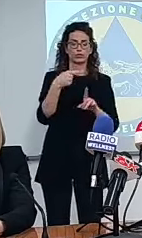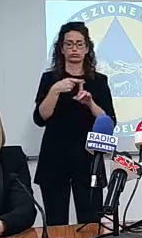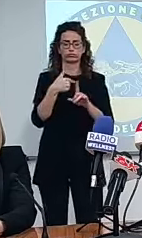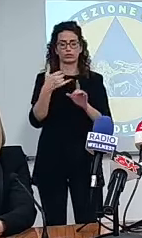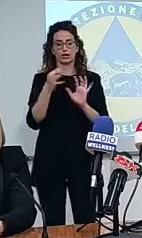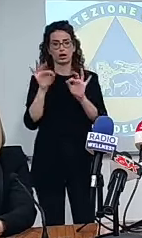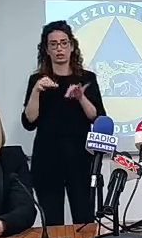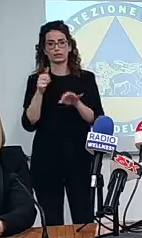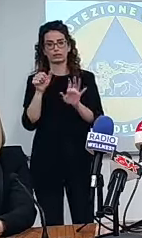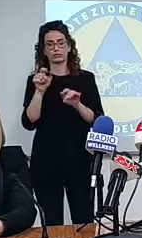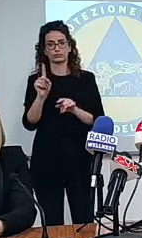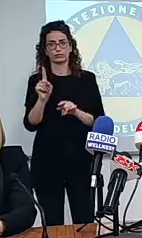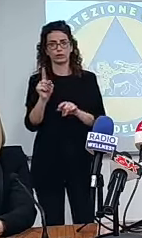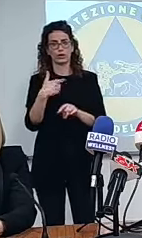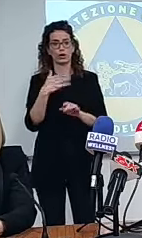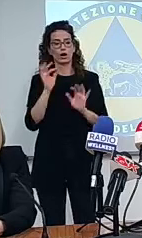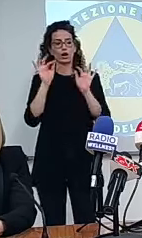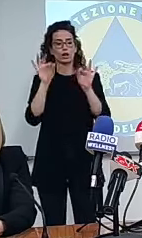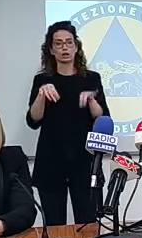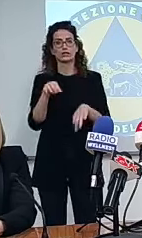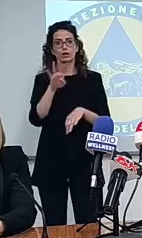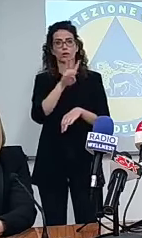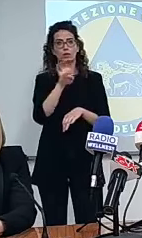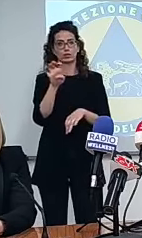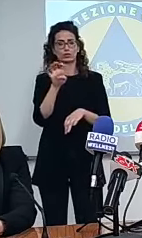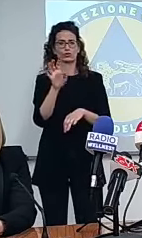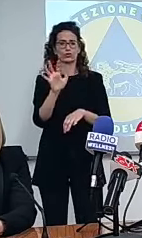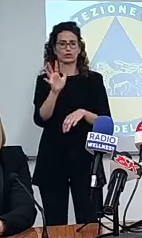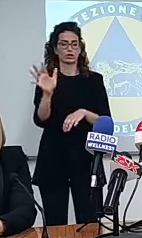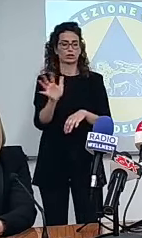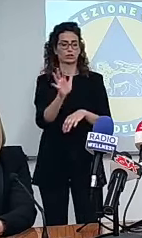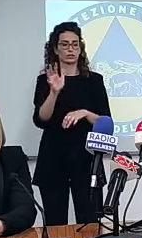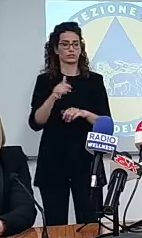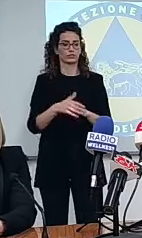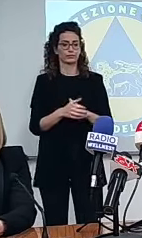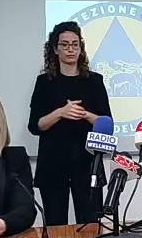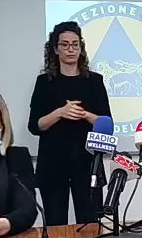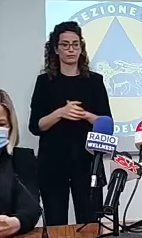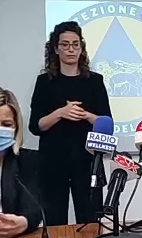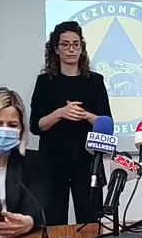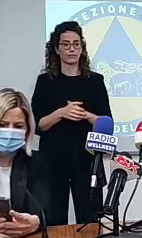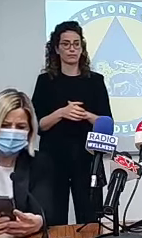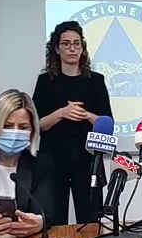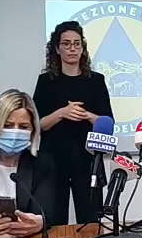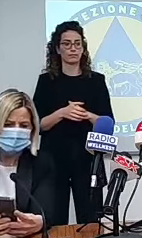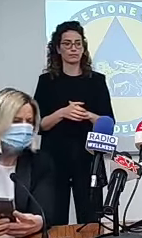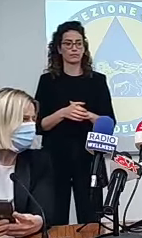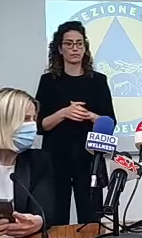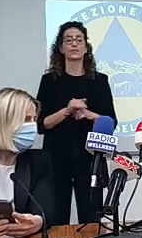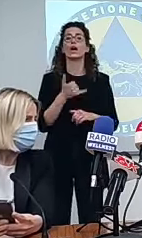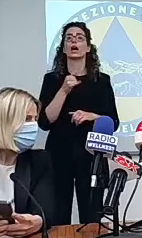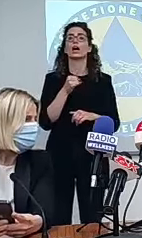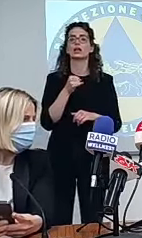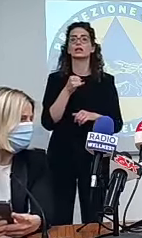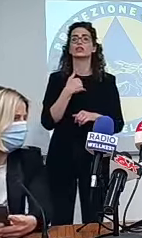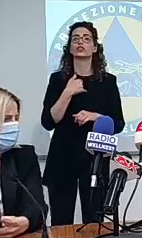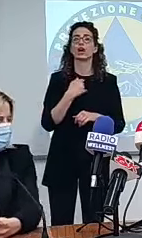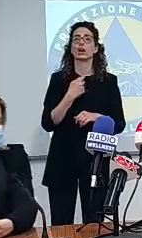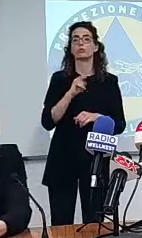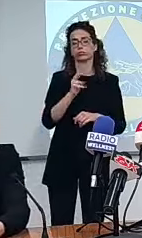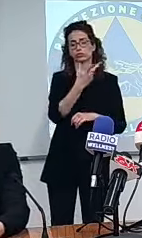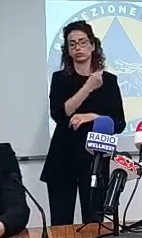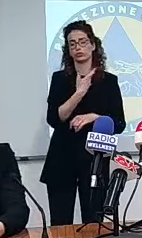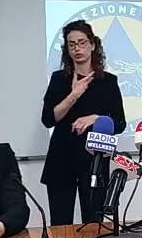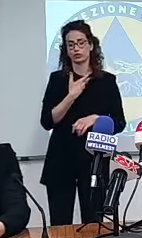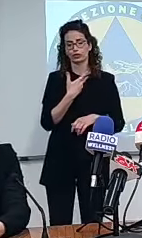603, arriviamo a 400 e rotti, cioè c'è qualcosa. Allora. Ah, perché cioè, ho cicli completi. Ah,